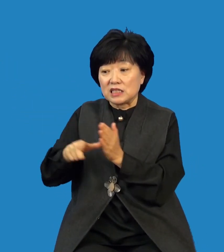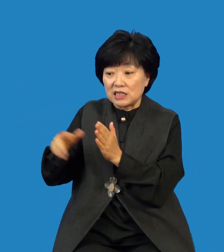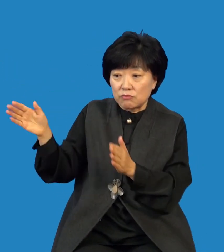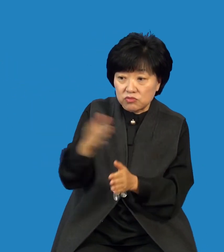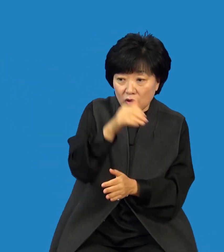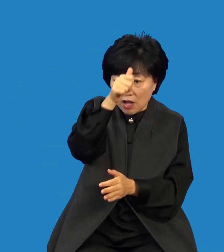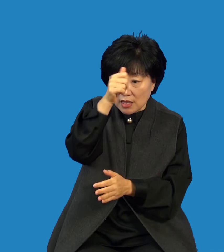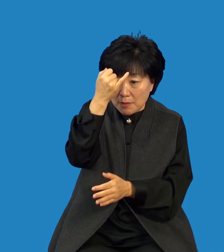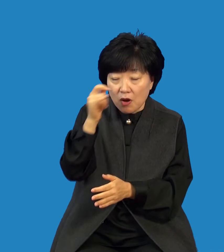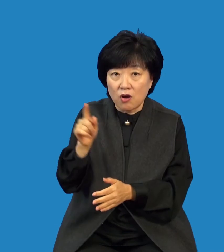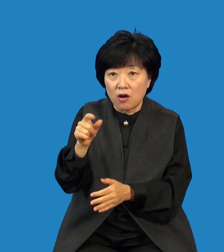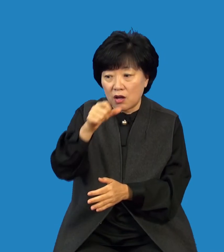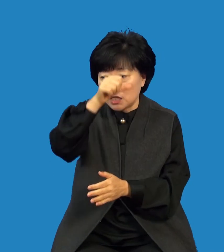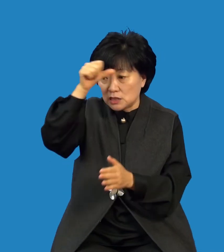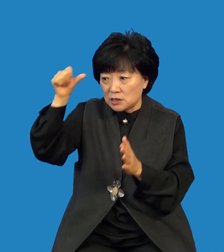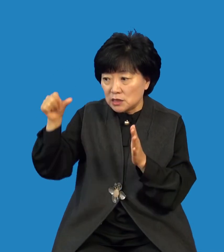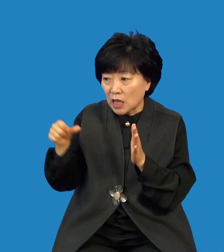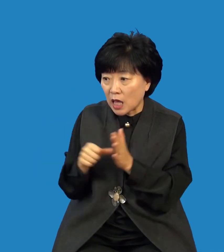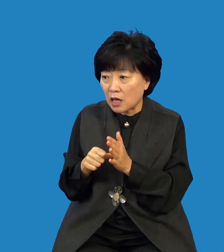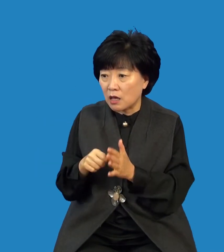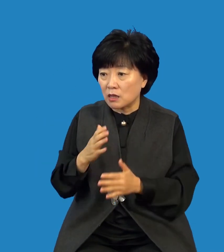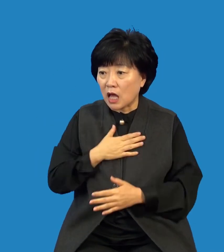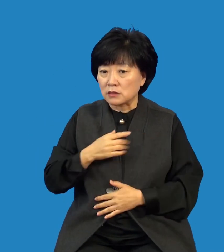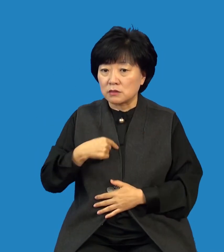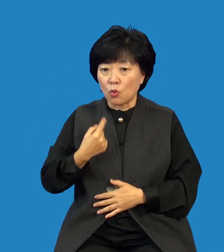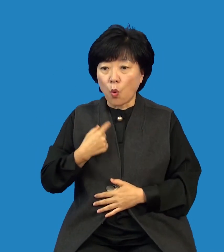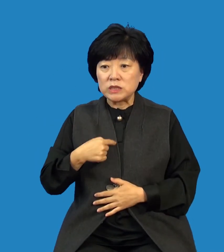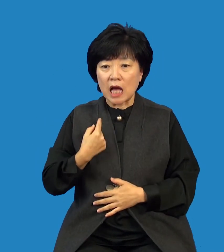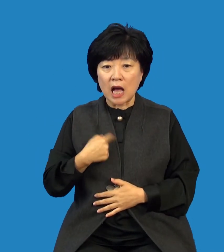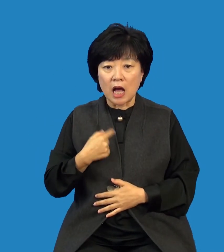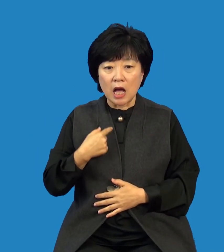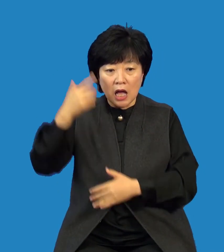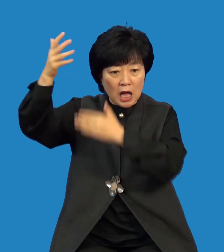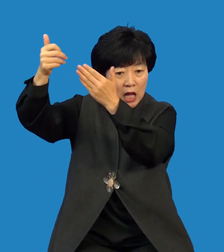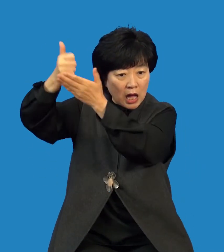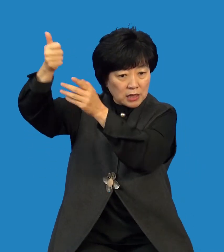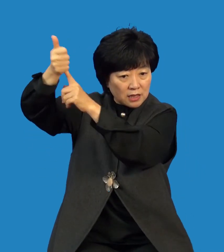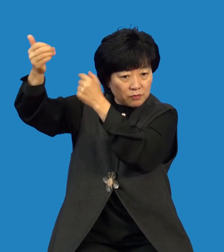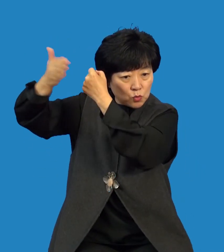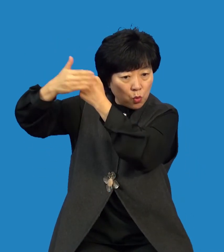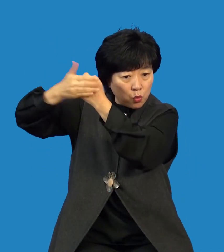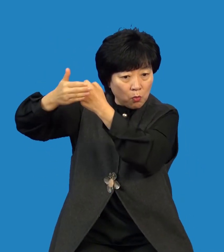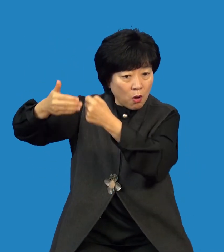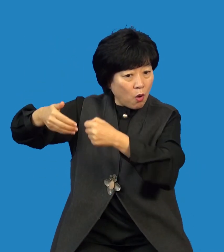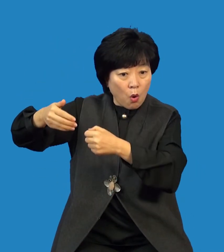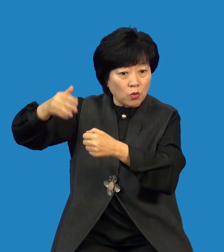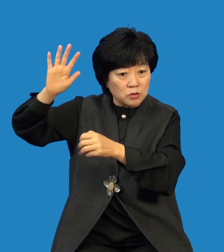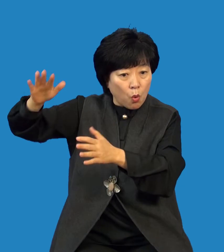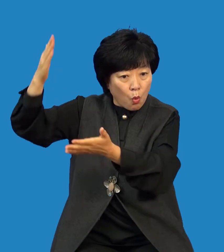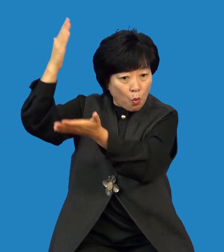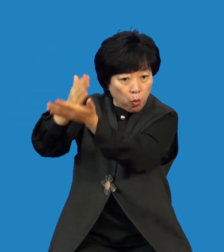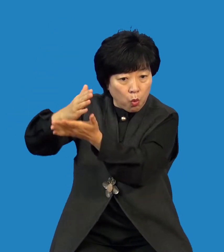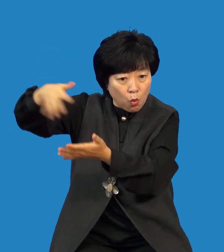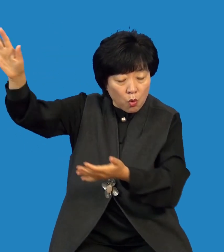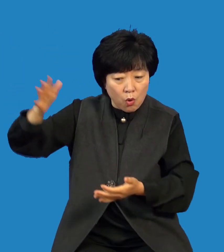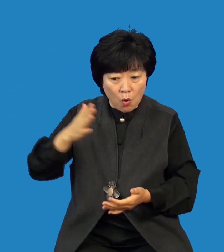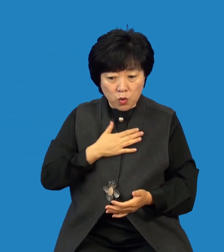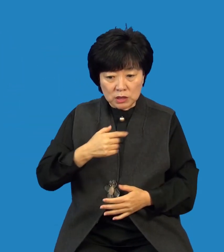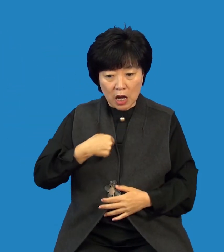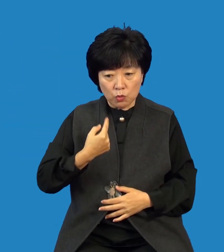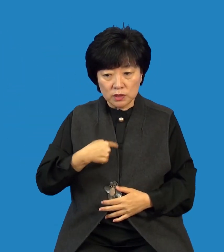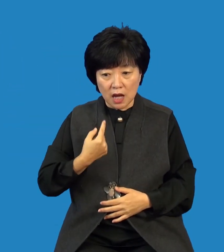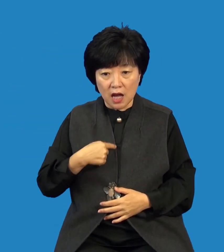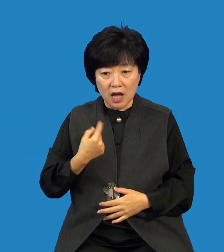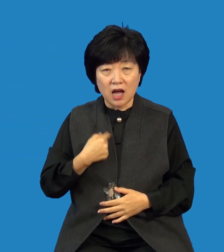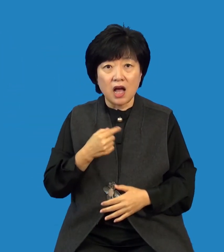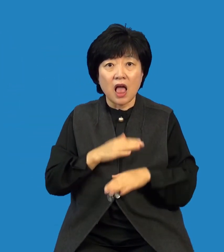책임지고 살아야 한다는 인생의 무게였어요. 그 전까지는 이런 무게를 느낄 필요가 없었어. 왜? 하나님이 계시니까. 상황도 완벽했을